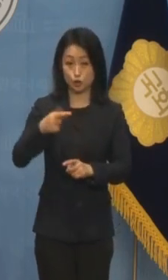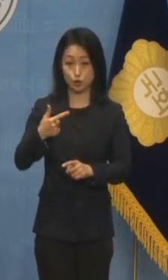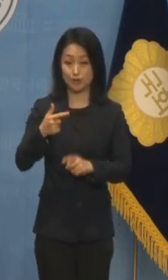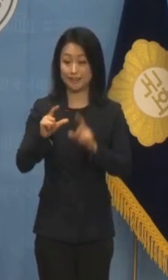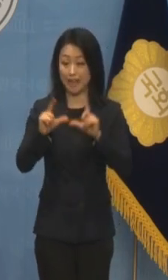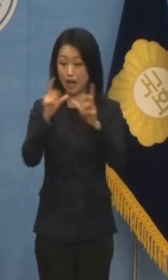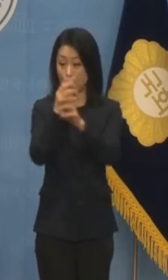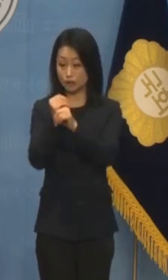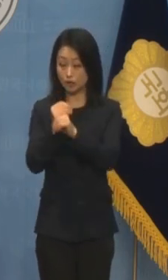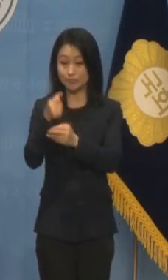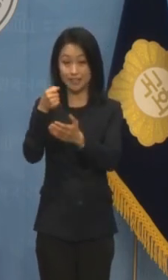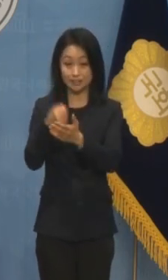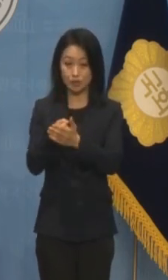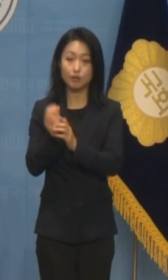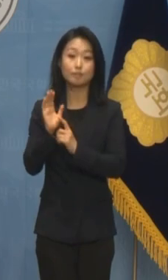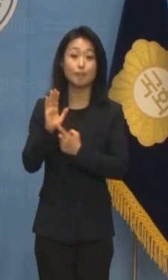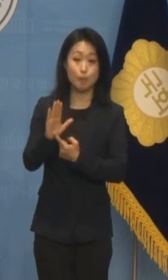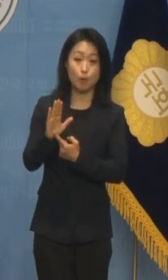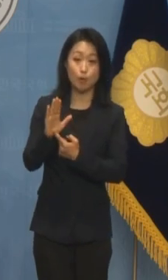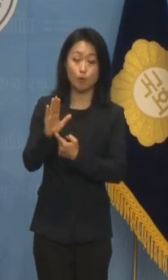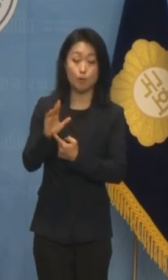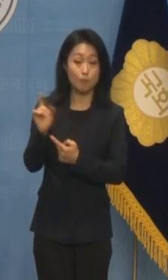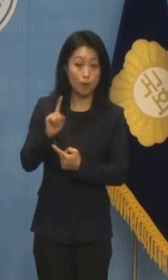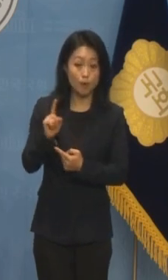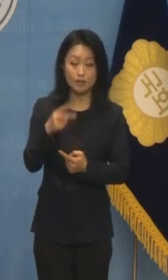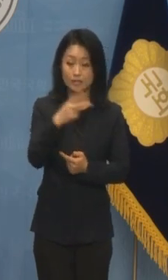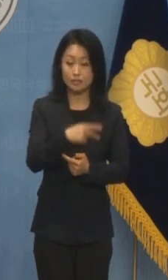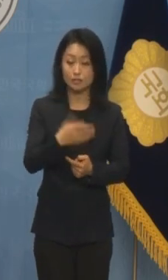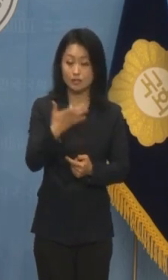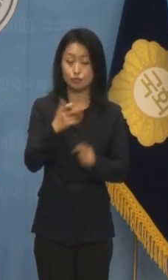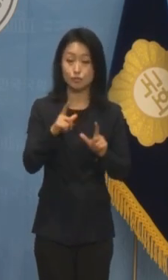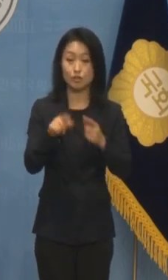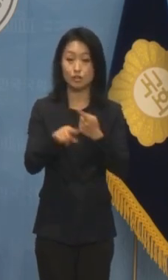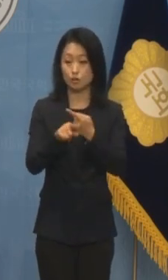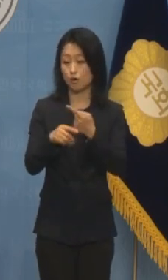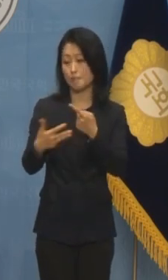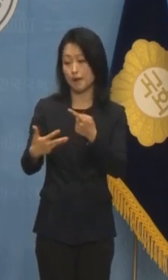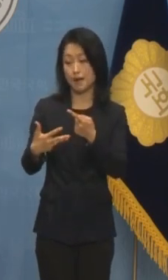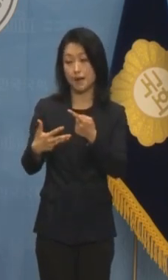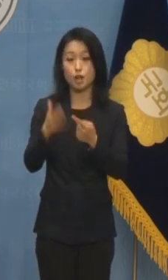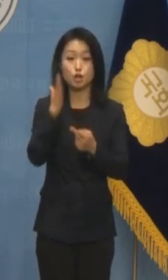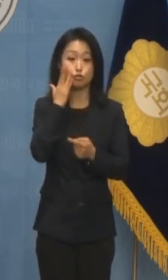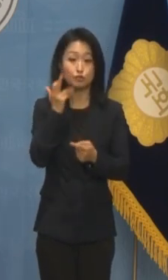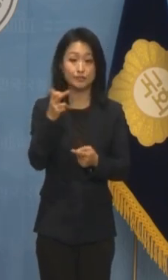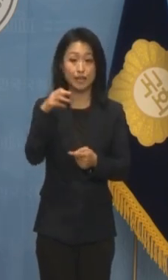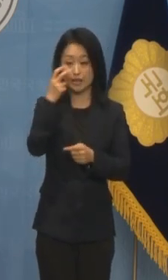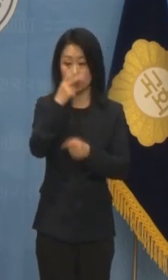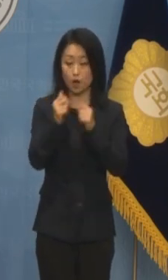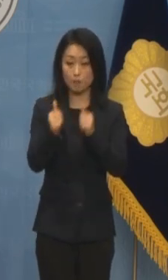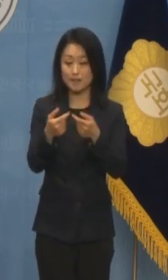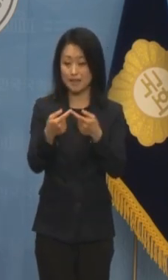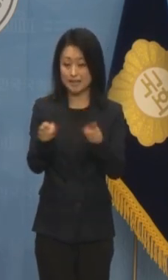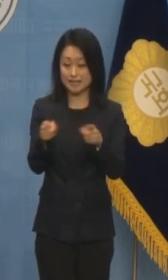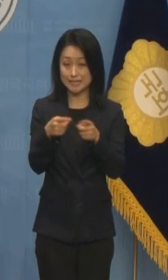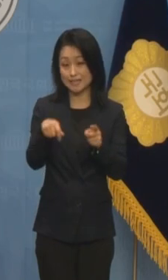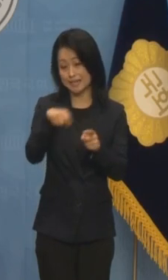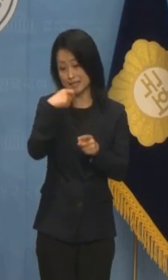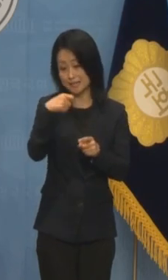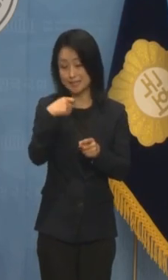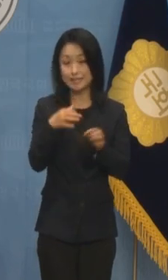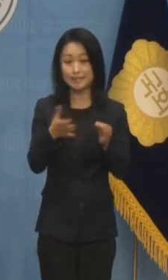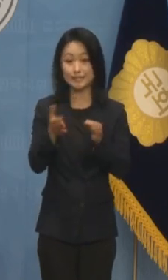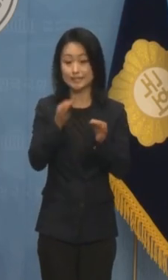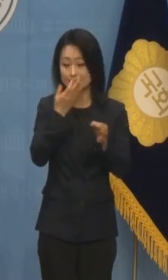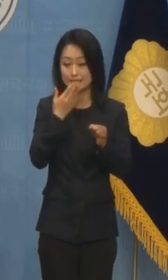날짜까지도 정확하게 적시했습니다. 지난 2019년 1월 8일 울산지검 1층 간부식당에서